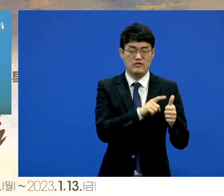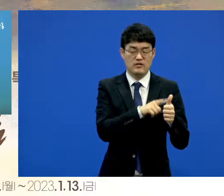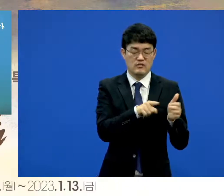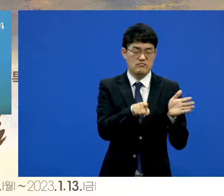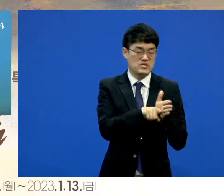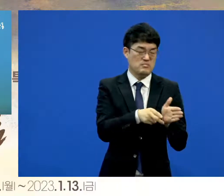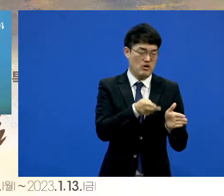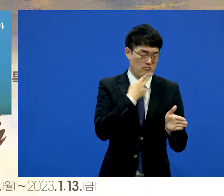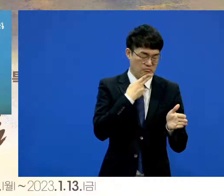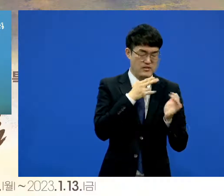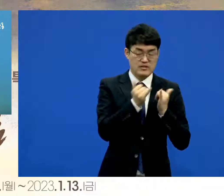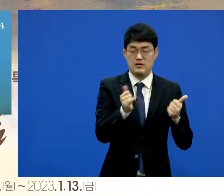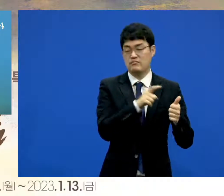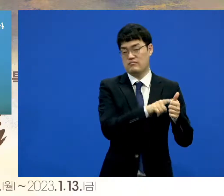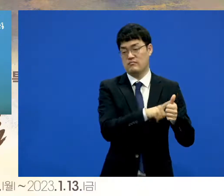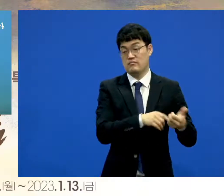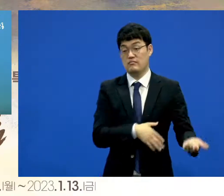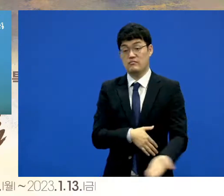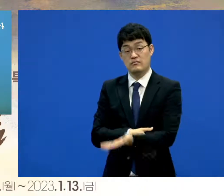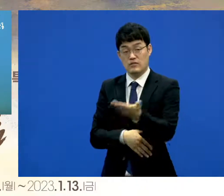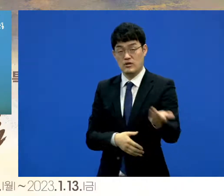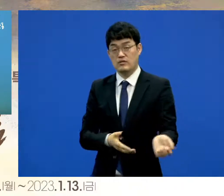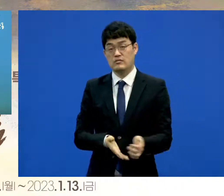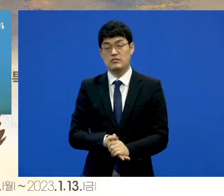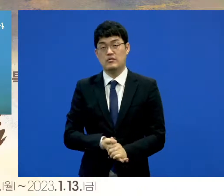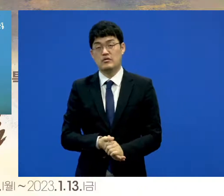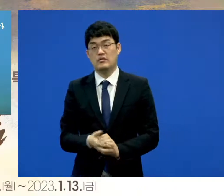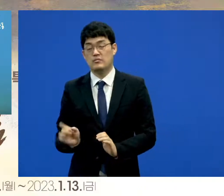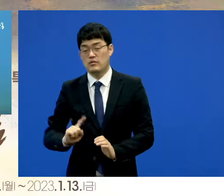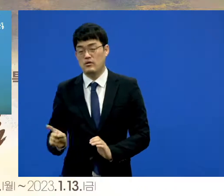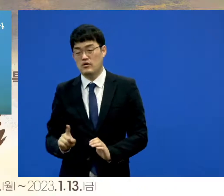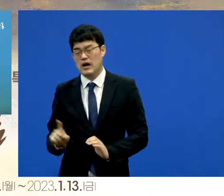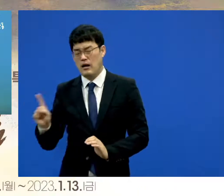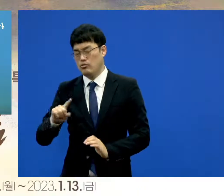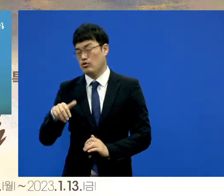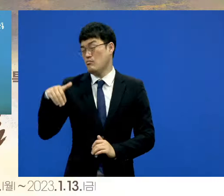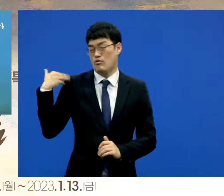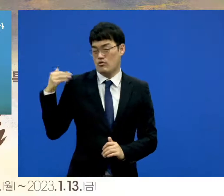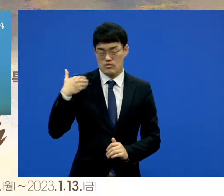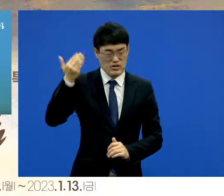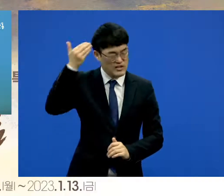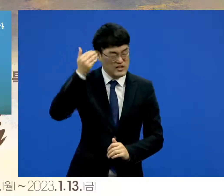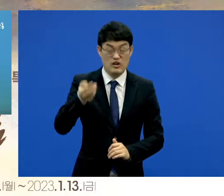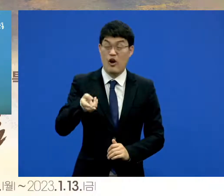여러분, 무신론자도 그냥 대충 무신론자, 막 무신론자들이 있어요. 아무것도 모르면서.